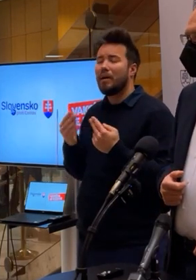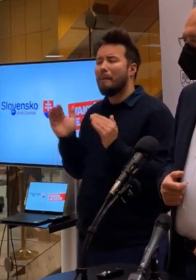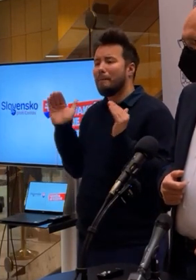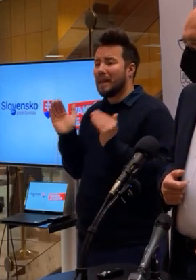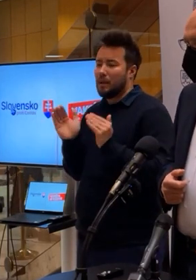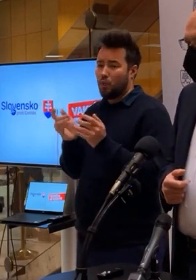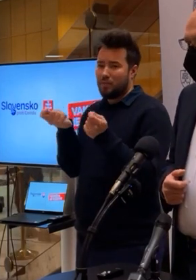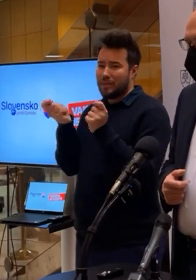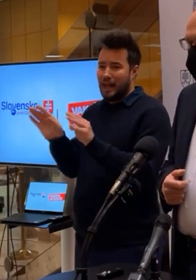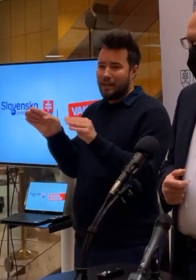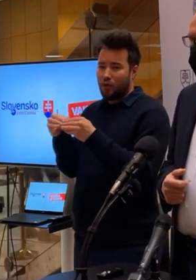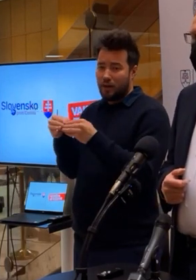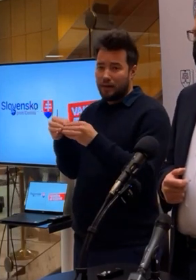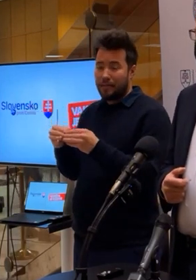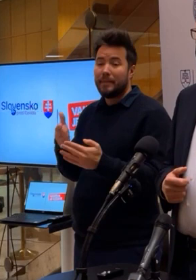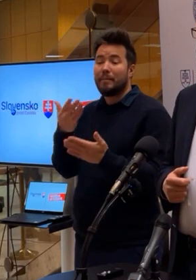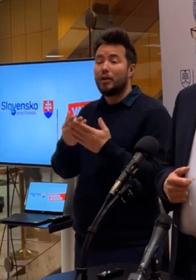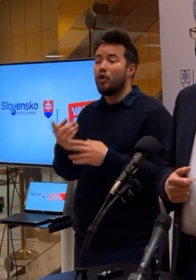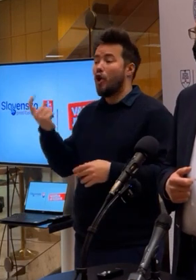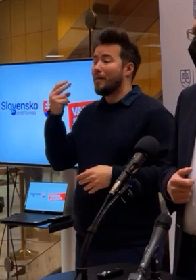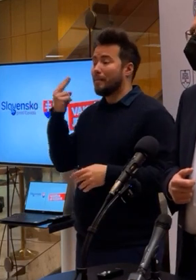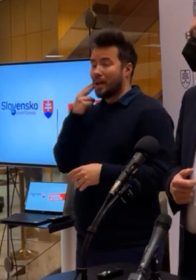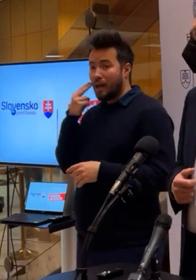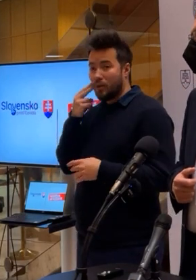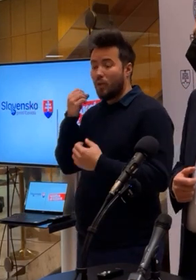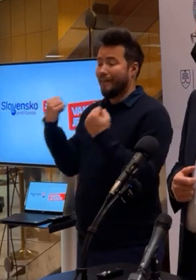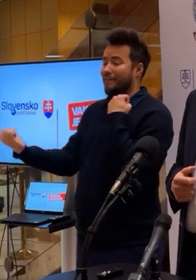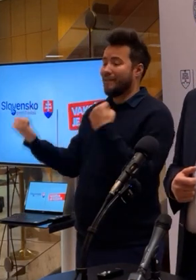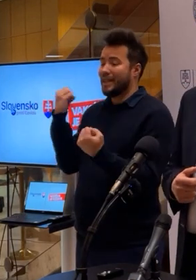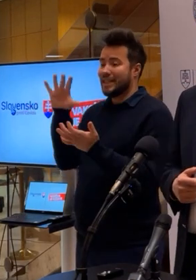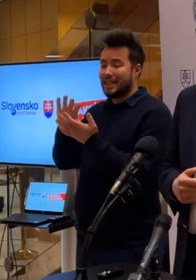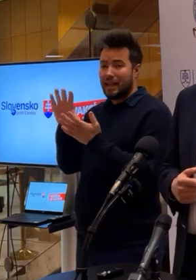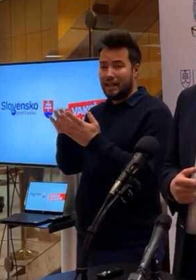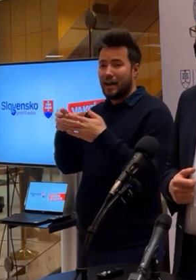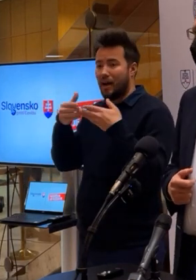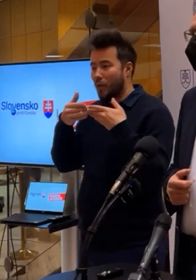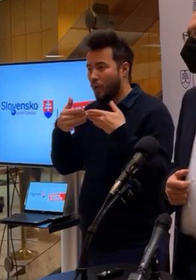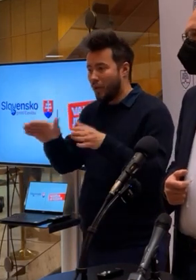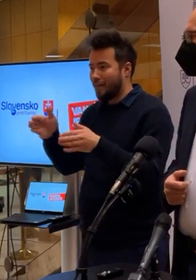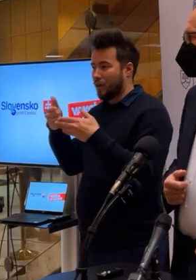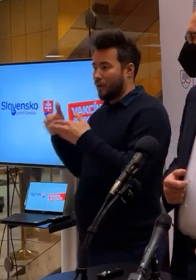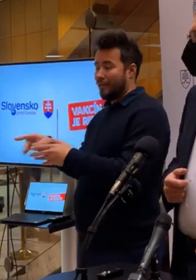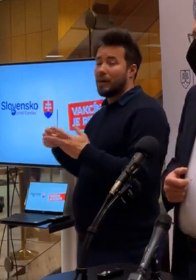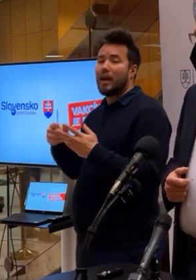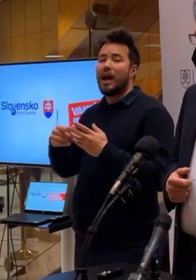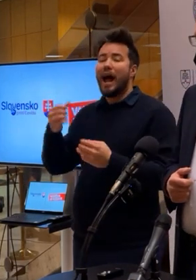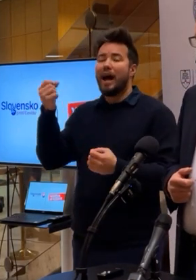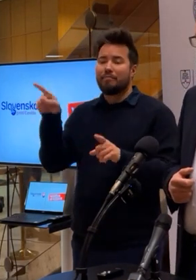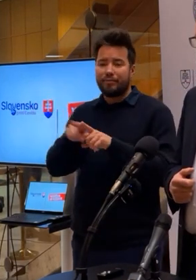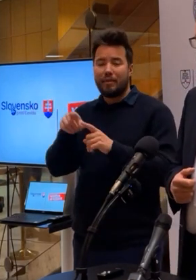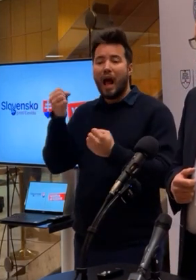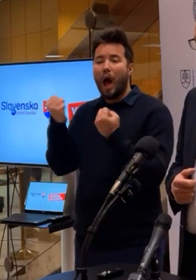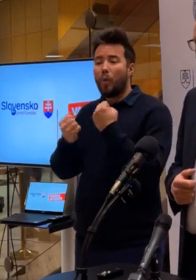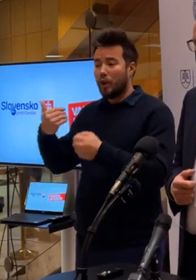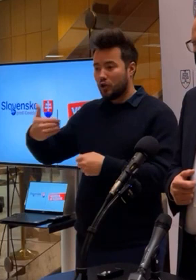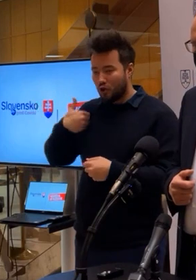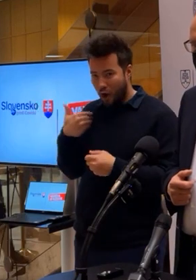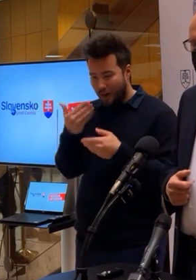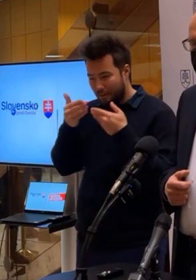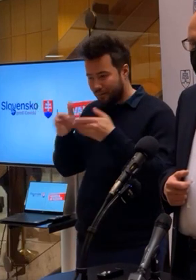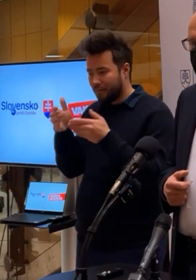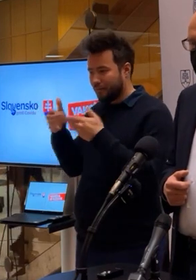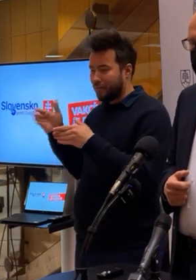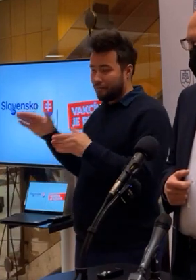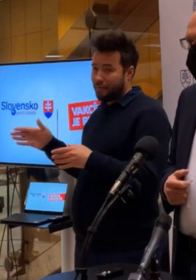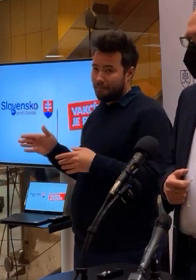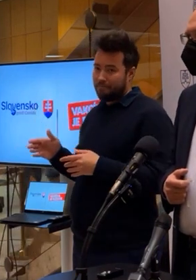minimálne. Takže od piatku otvárajú aj fitness centra, takisto autoškoly a tak ďalej. Toto